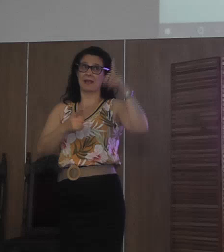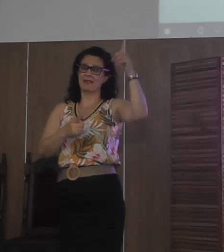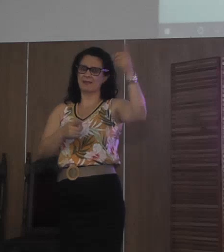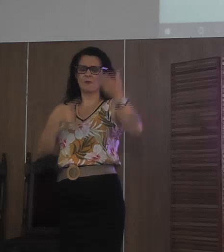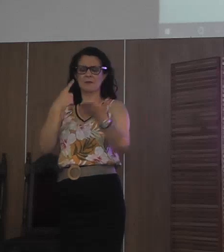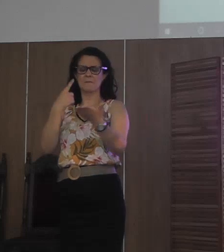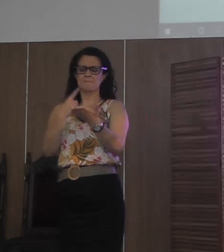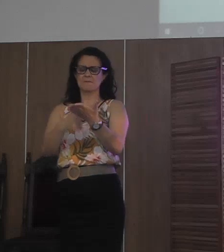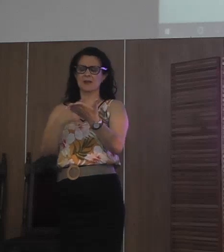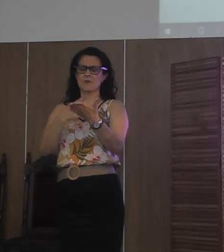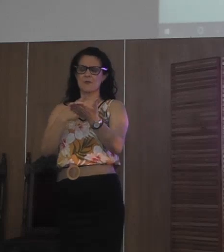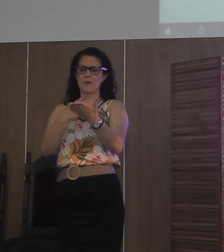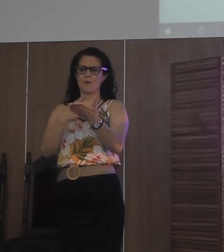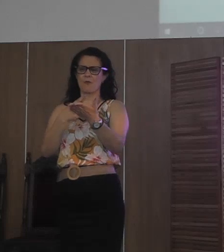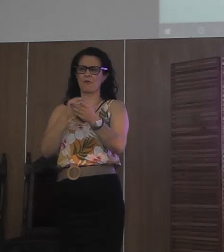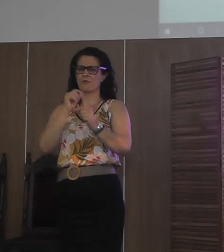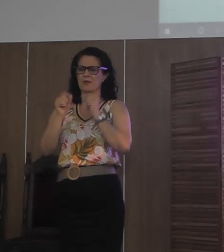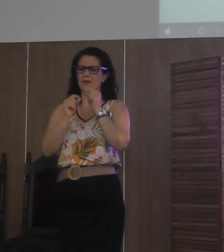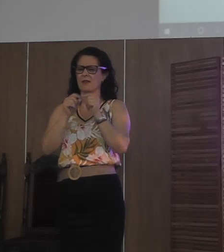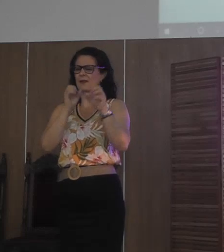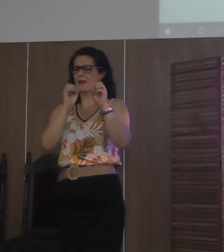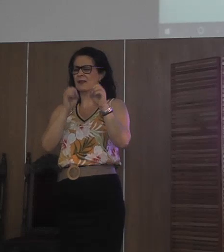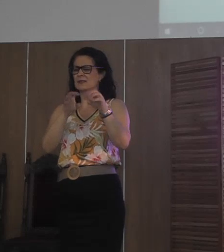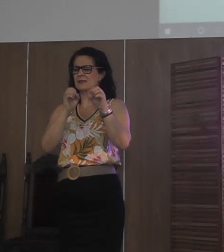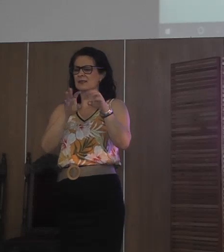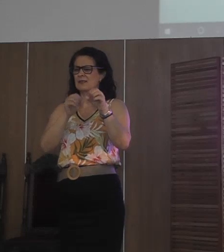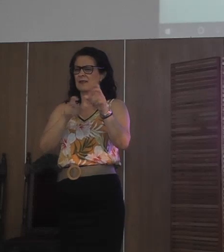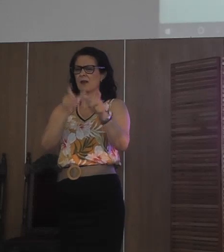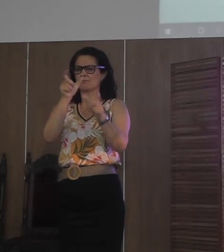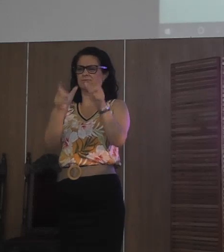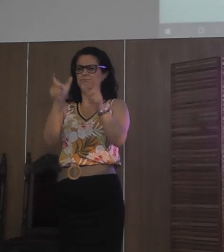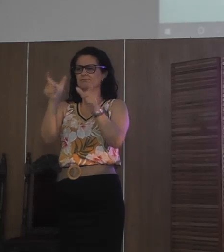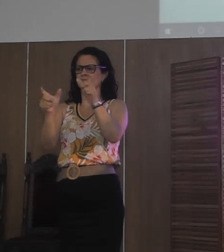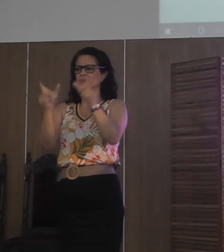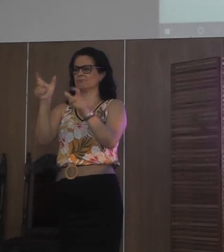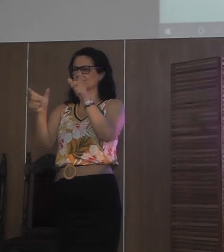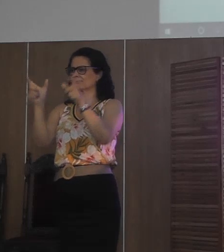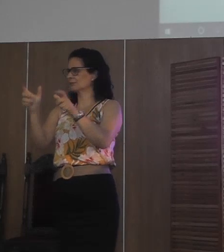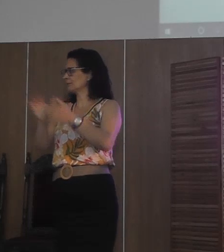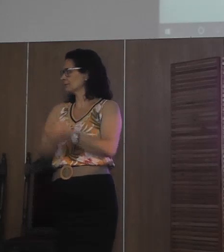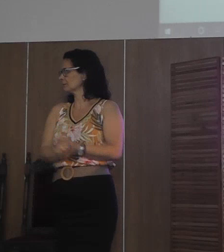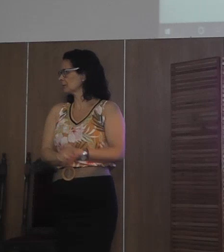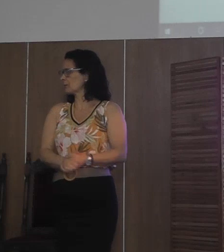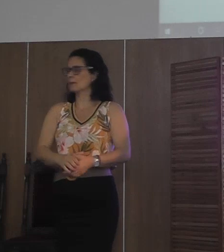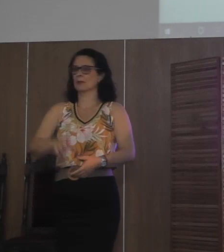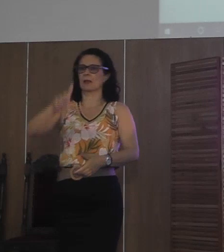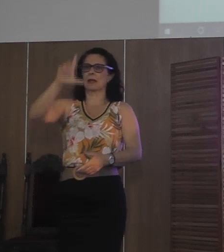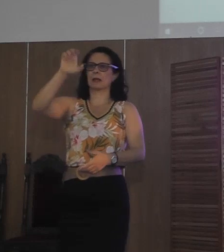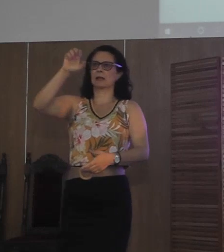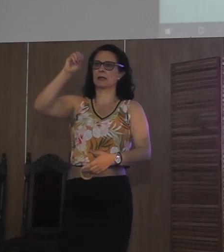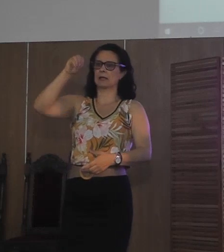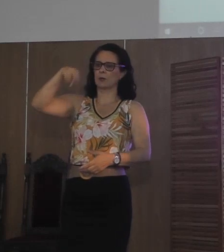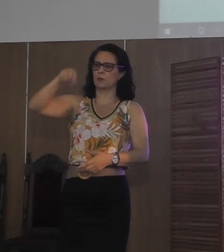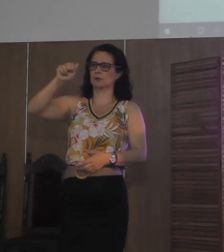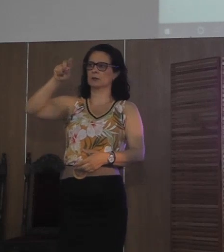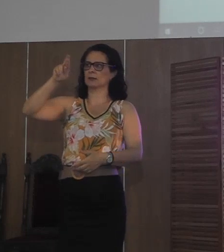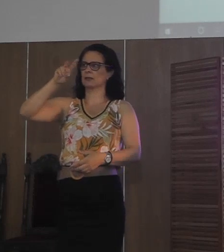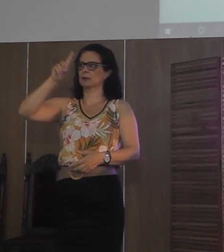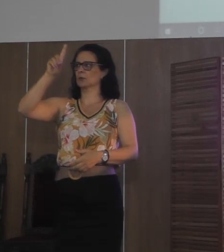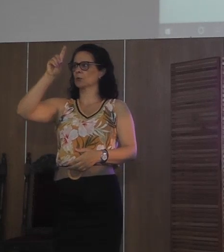te edificar. Eu convidar aqui o Leonardo, vem cá, Leonardo, para poder compartilhar o que o Senhor já colocou